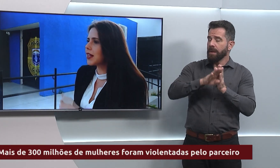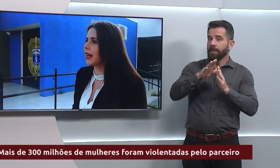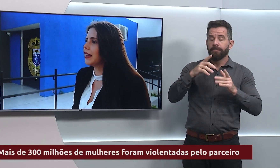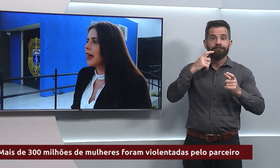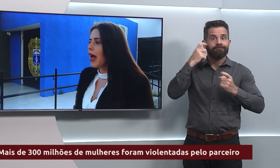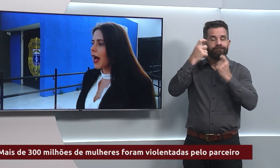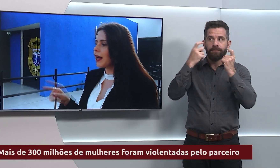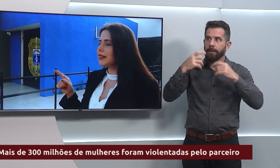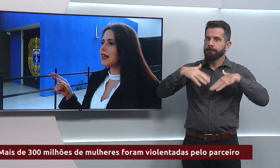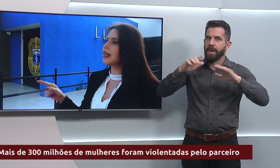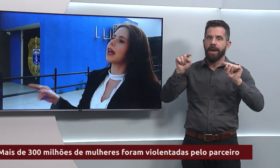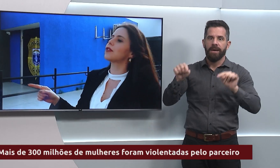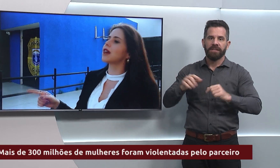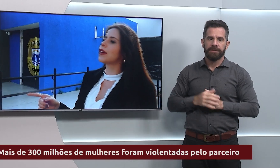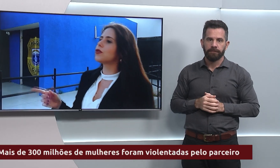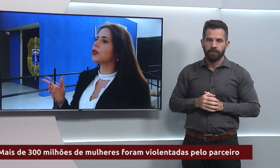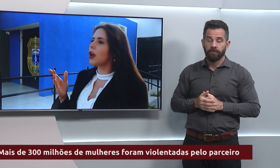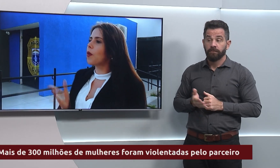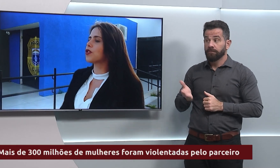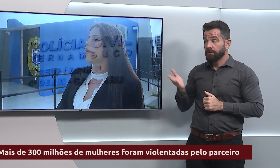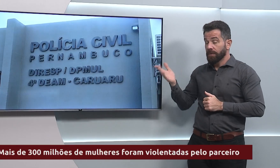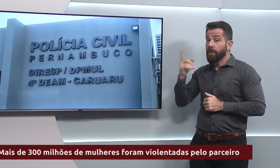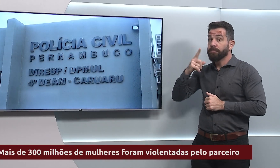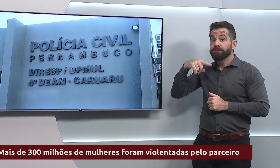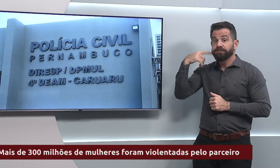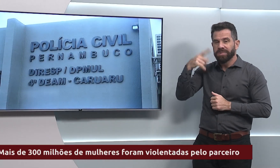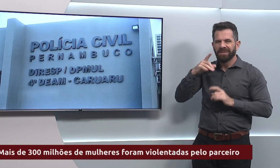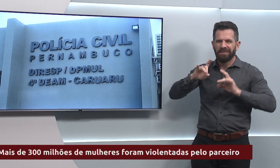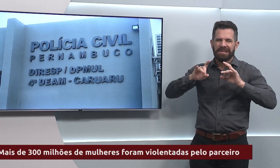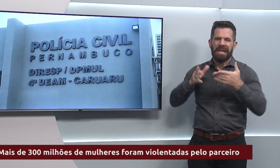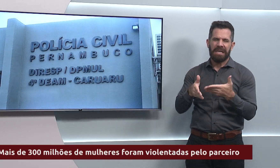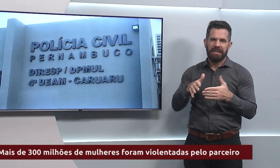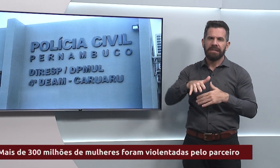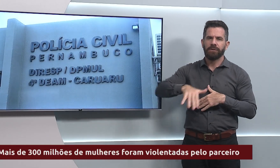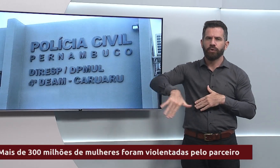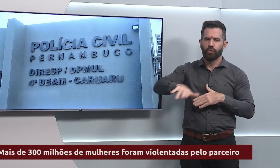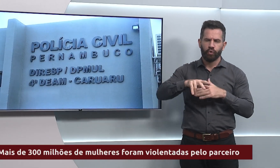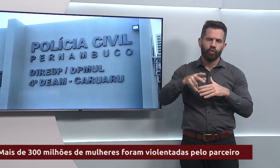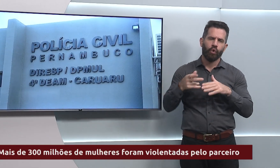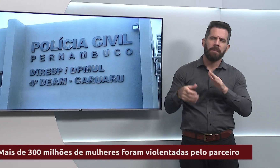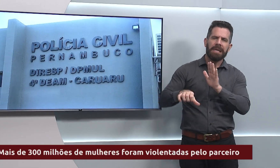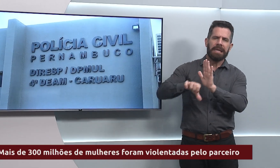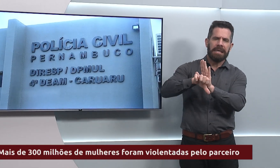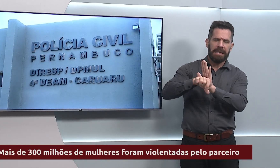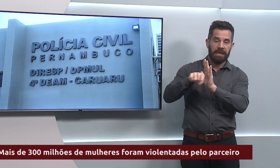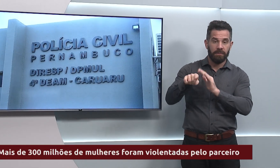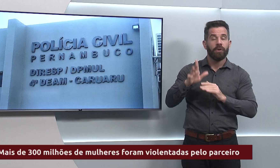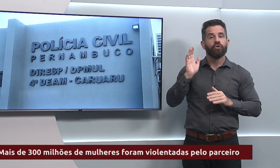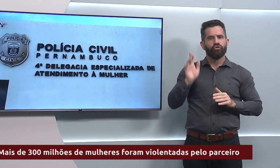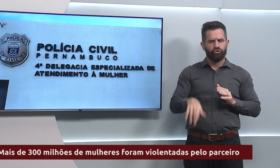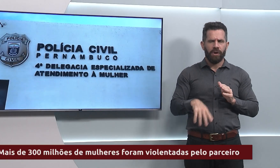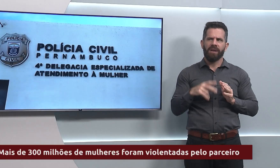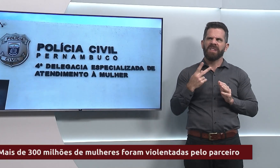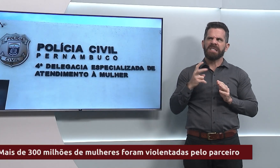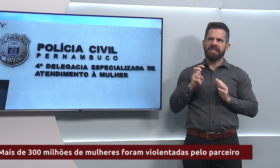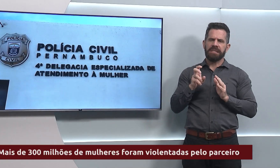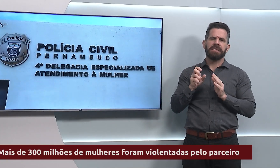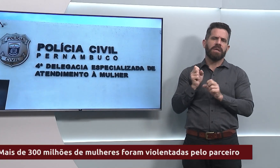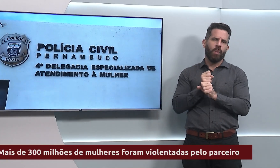advogada especialista em direito criminal, ao longo dos últimos 25 anos, a lei avançou e atualmente é mais